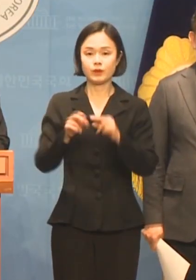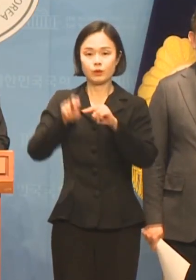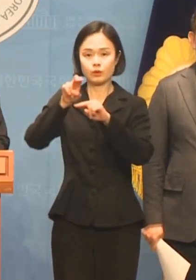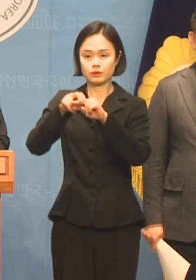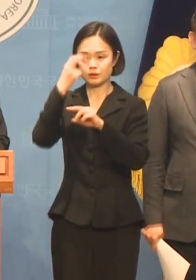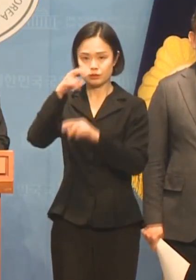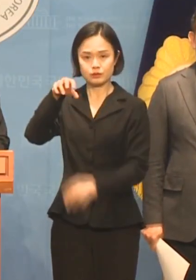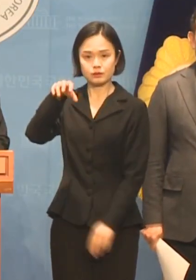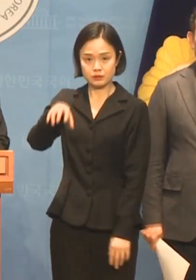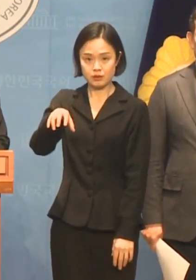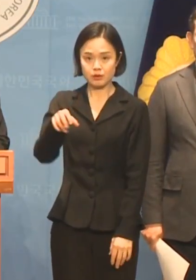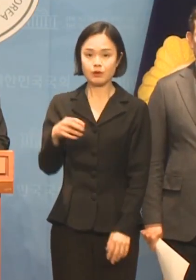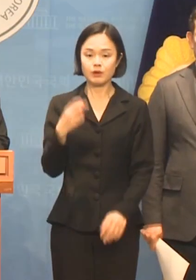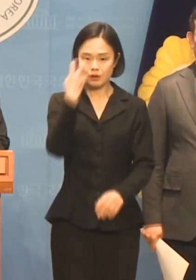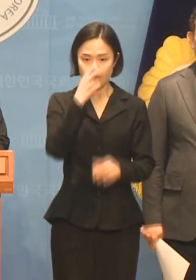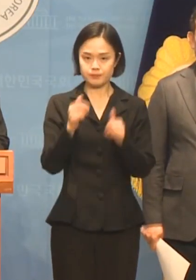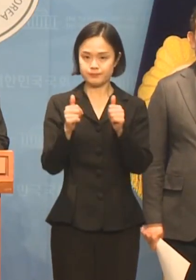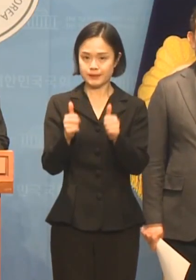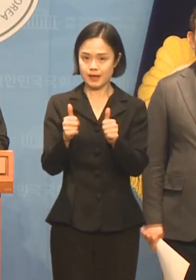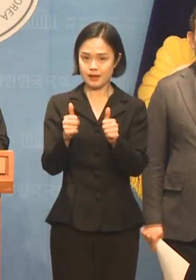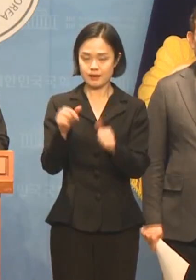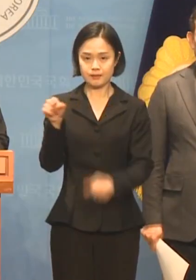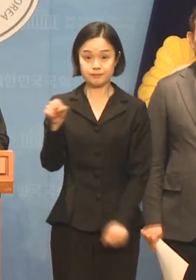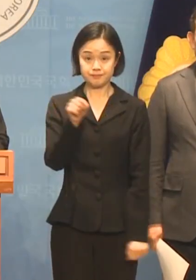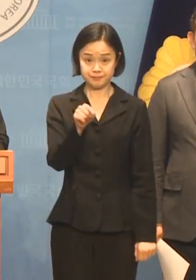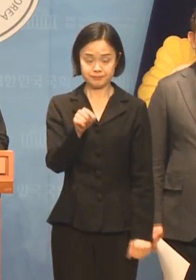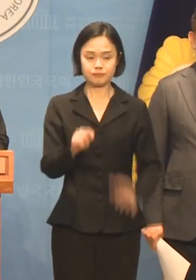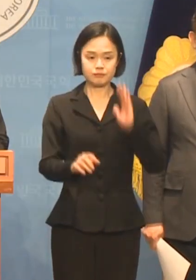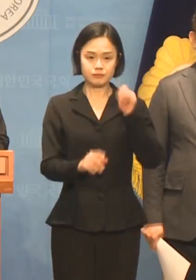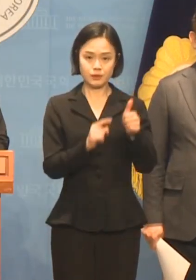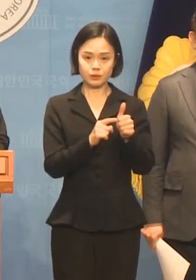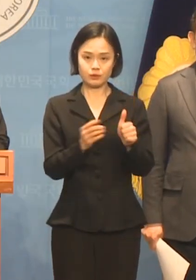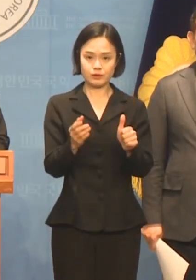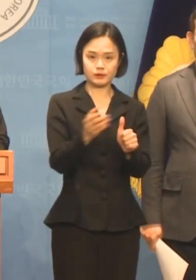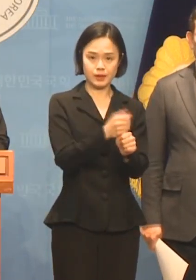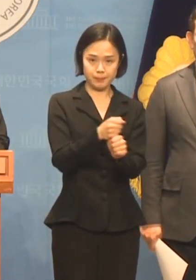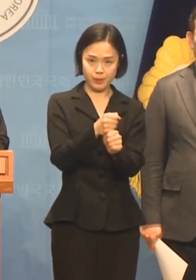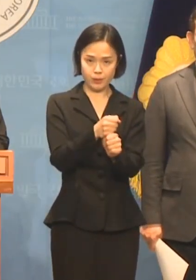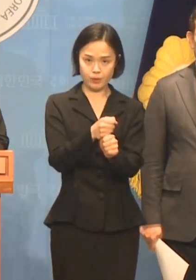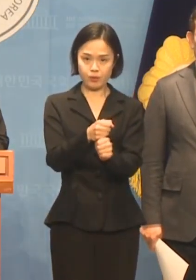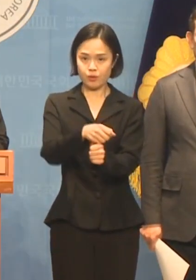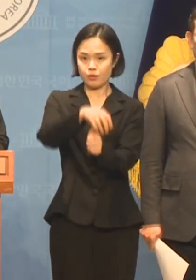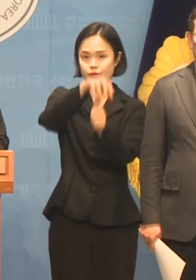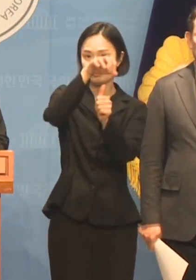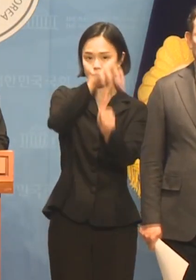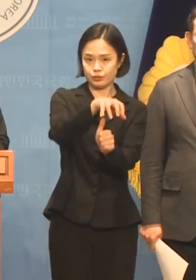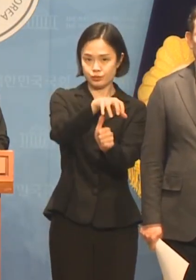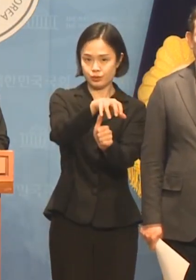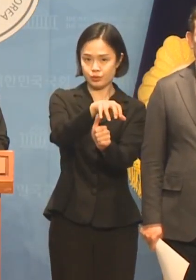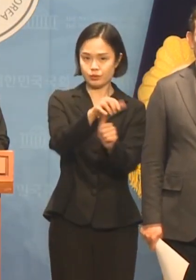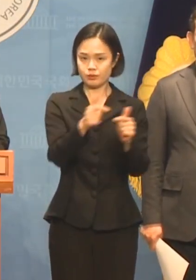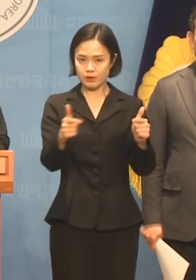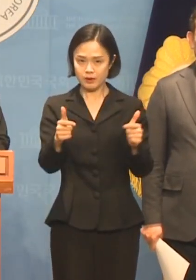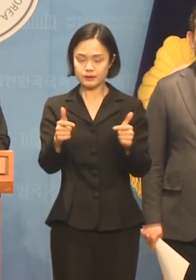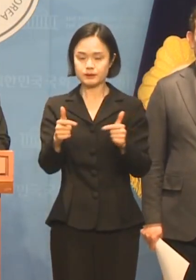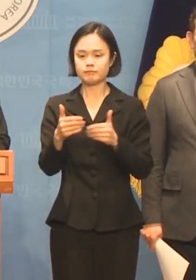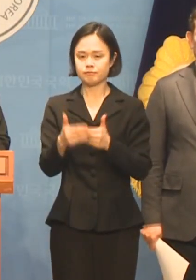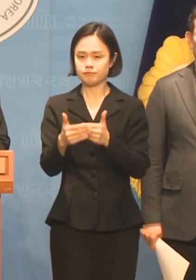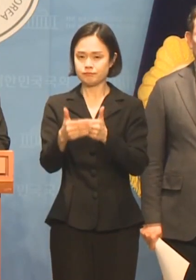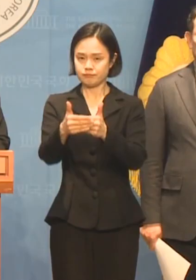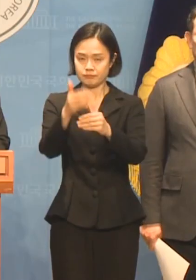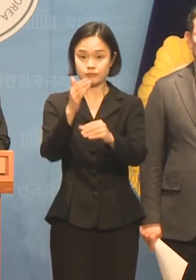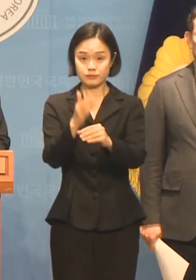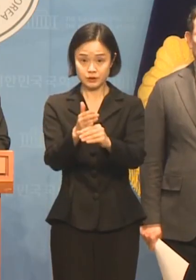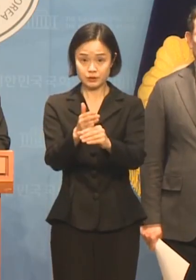검찰에 의한 대통령 체포 및 구속, 관련인들에 대한 구속수사가 진행되고 있습니다.